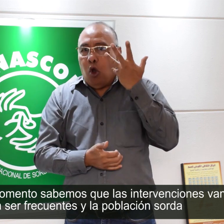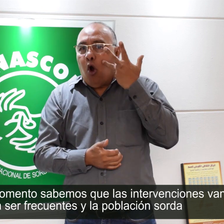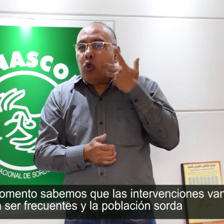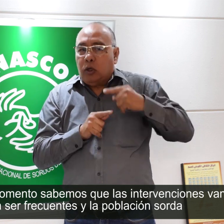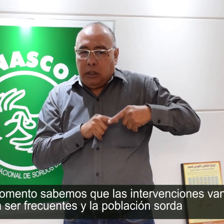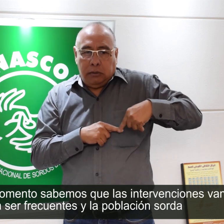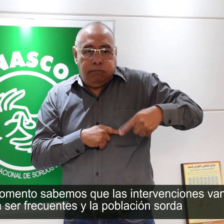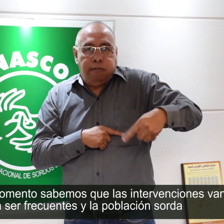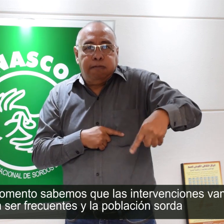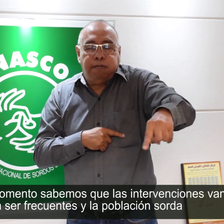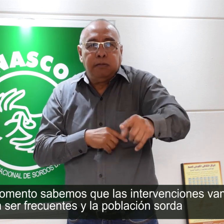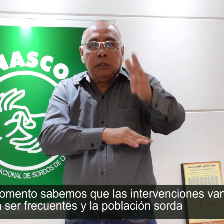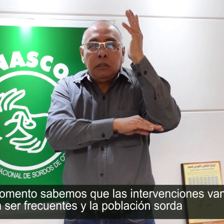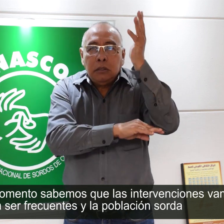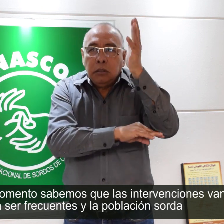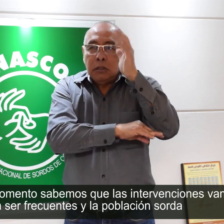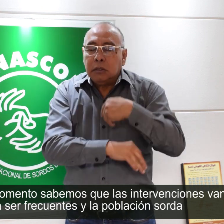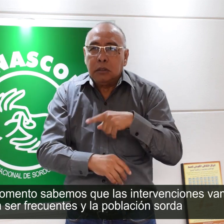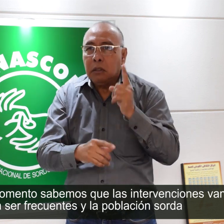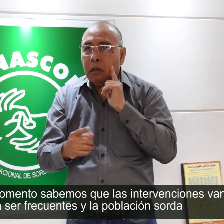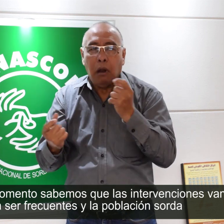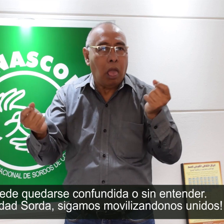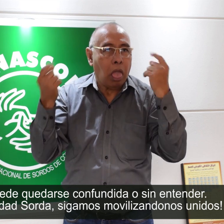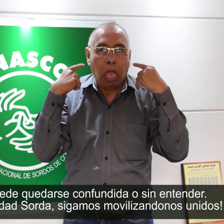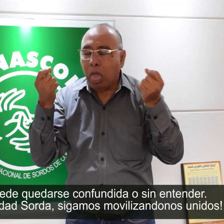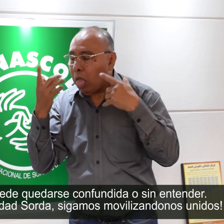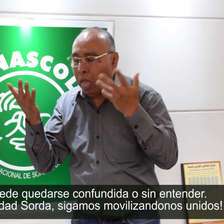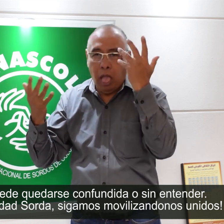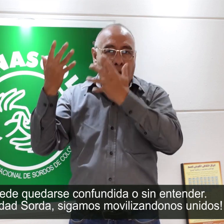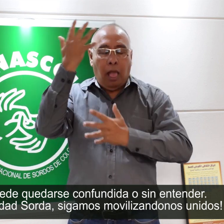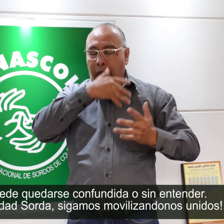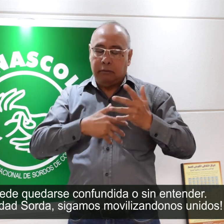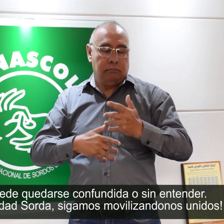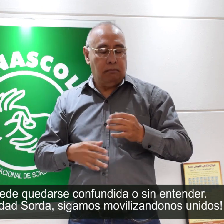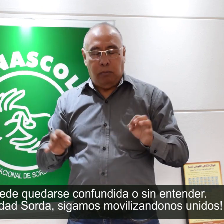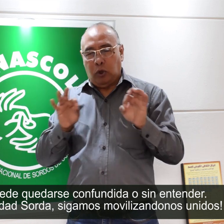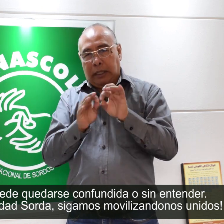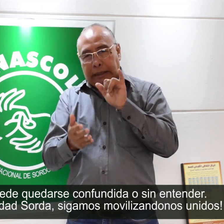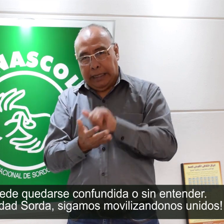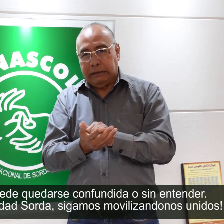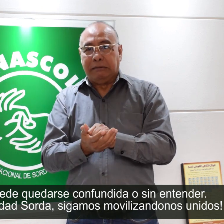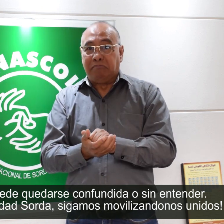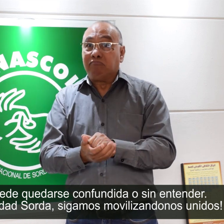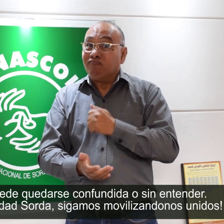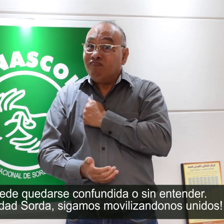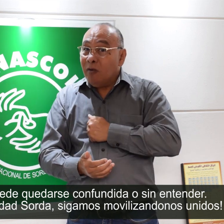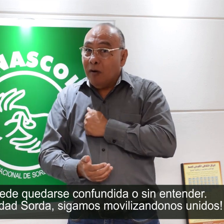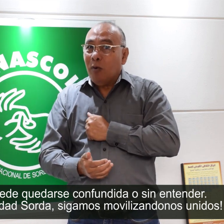sabemos que las intervenciones van a ser frecuentes y la población sorda no puede quedarse confundida o sin entender. Comunidad sorda,